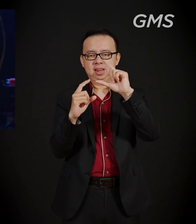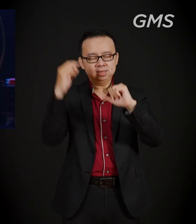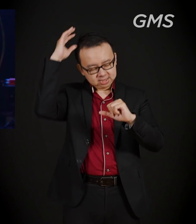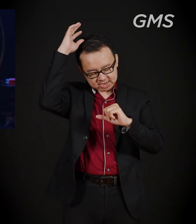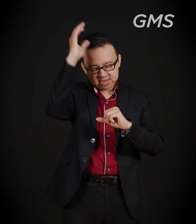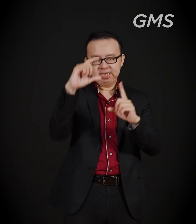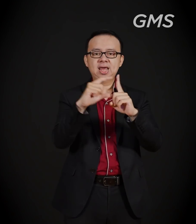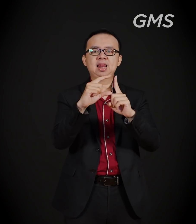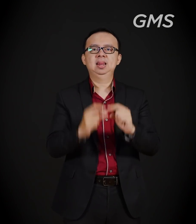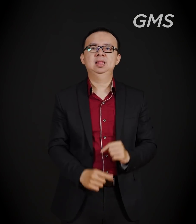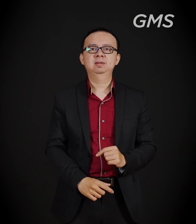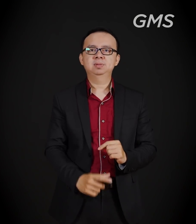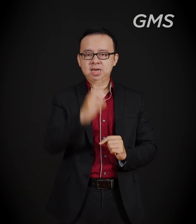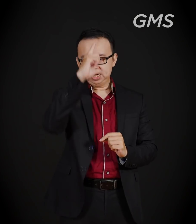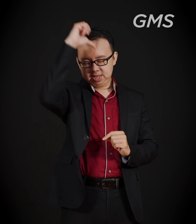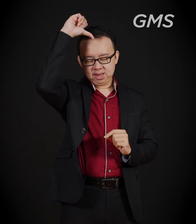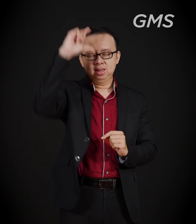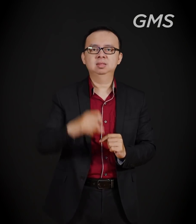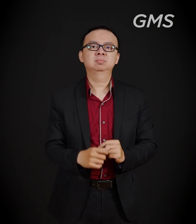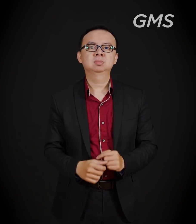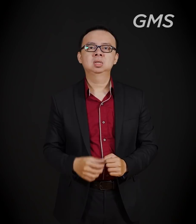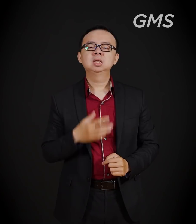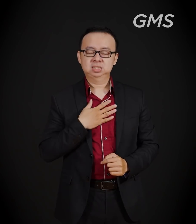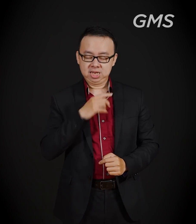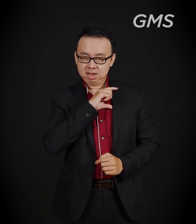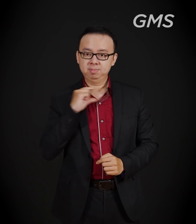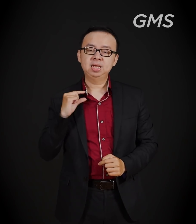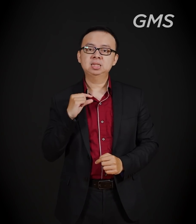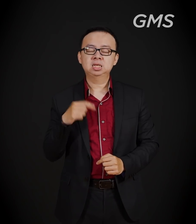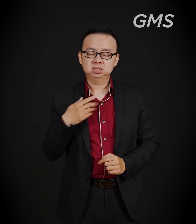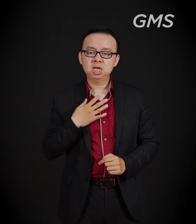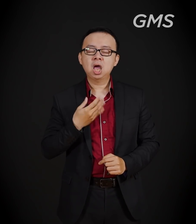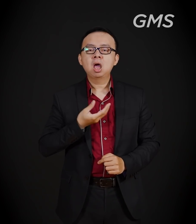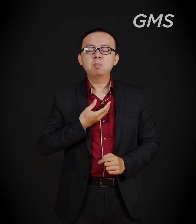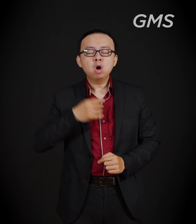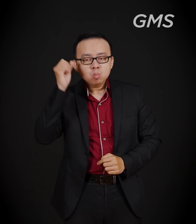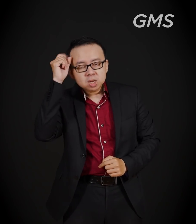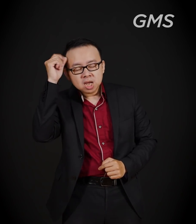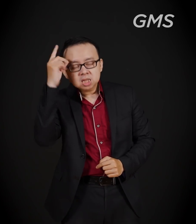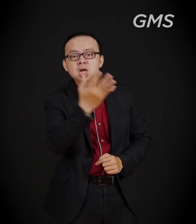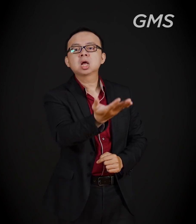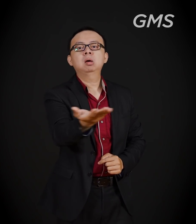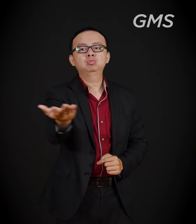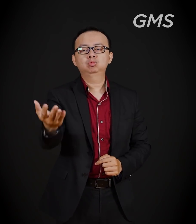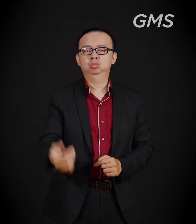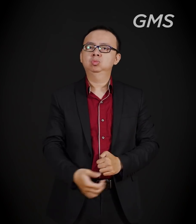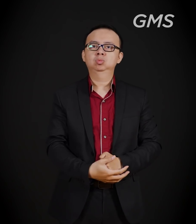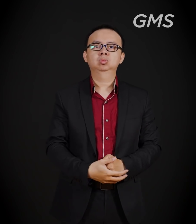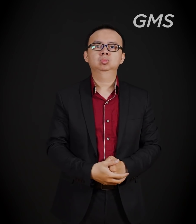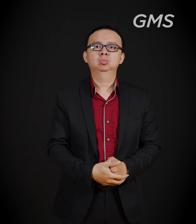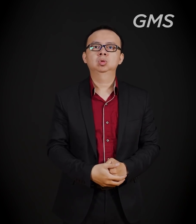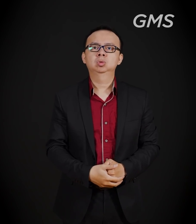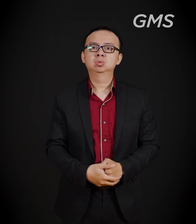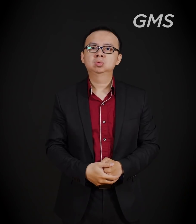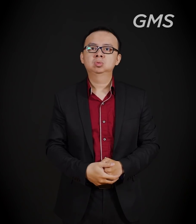hidupnya. Hari ini sebagai hamba Allah saya hanya mau ingatkan buat saudara. Bukankah rasul-rasul Kristus